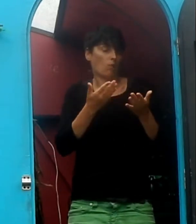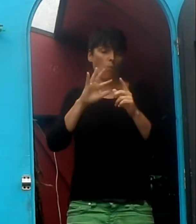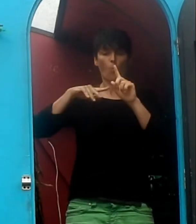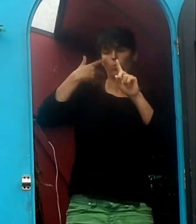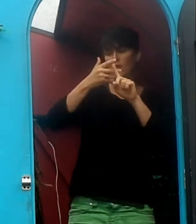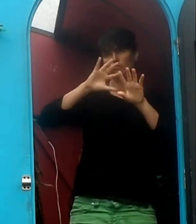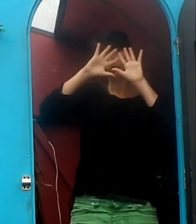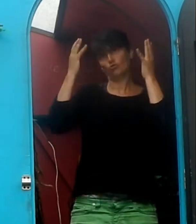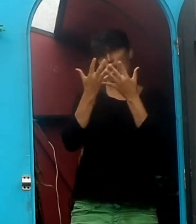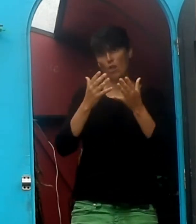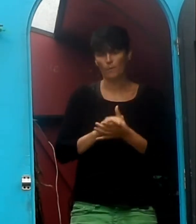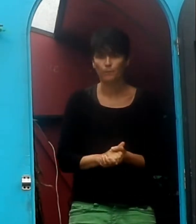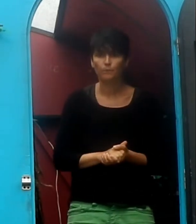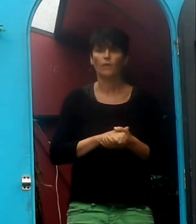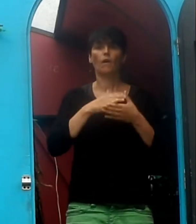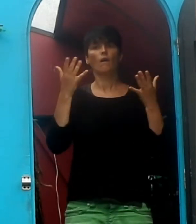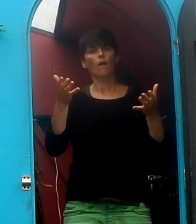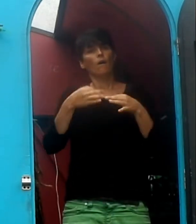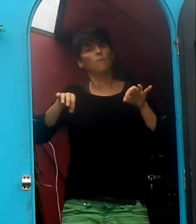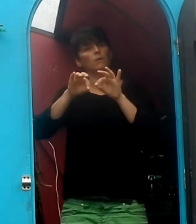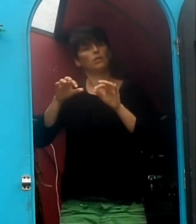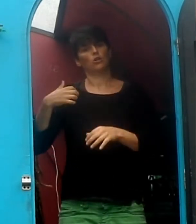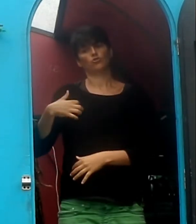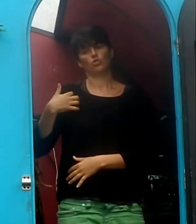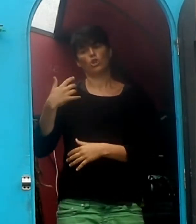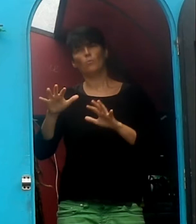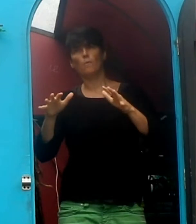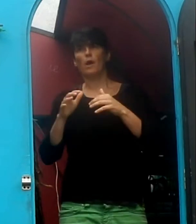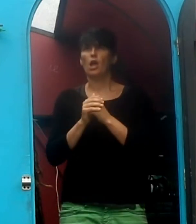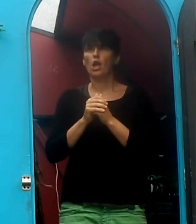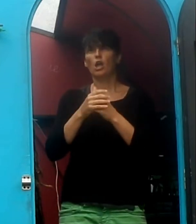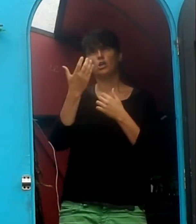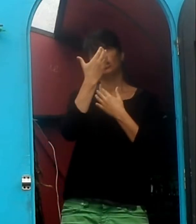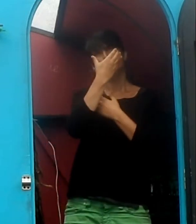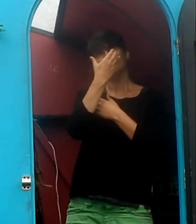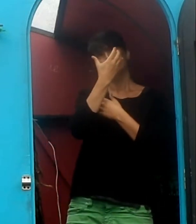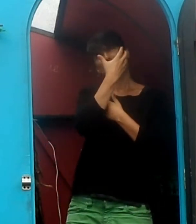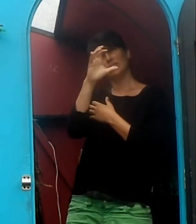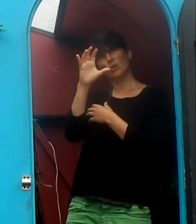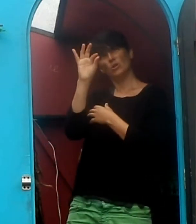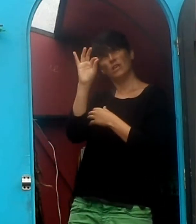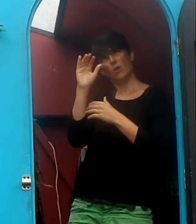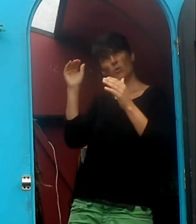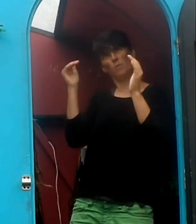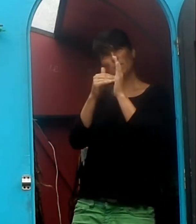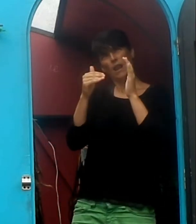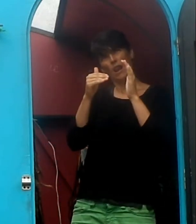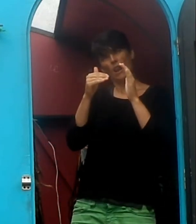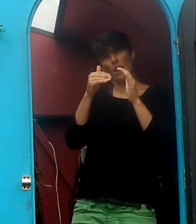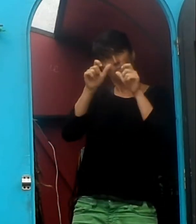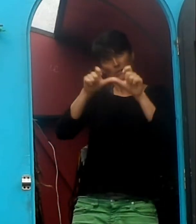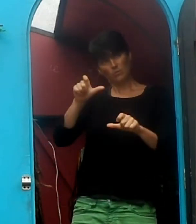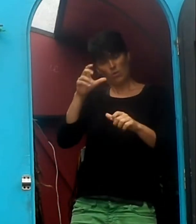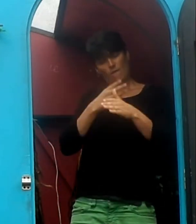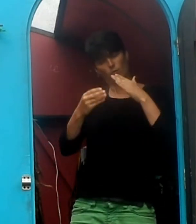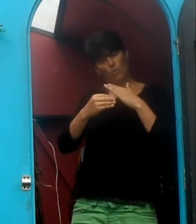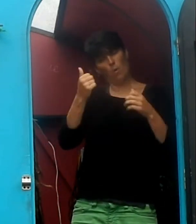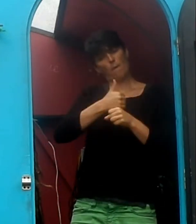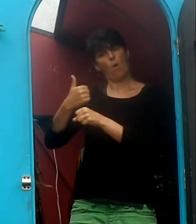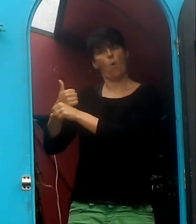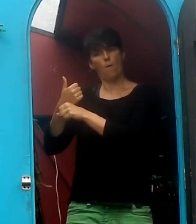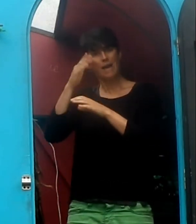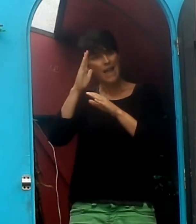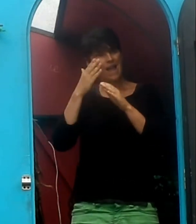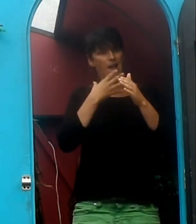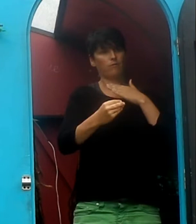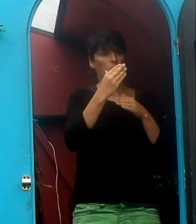En Argentine, il y a à peu près 550 000 personnes par an qui avortent clandestinement. Donc par rapport à